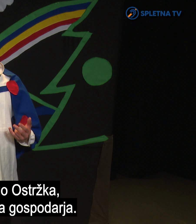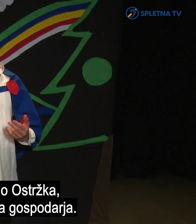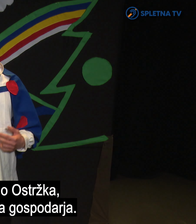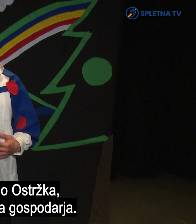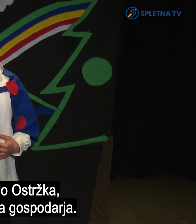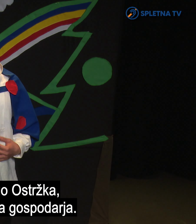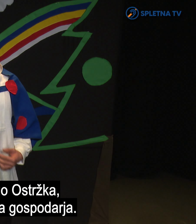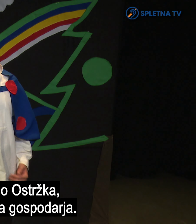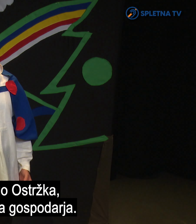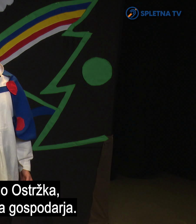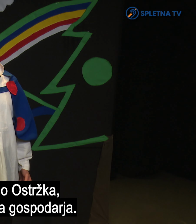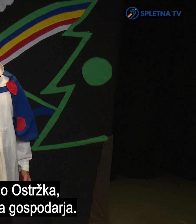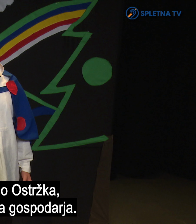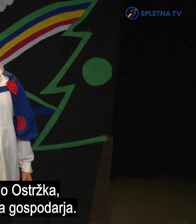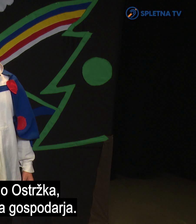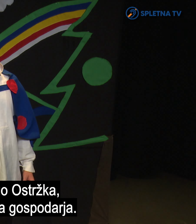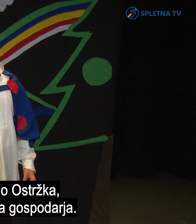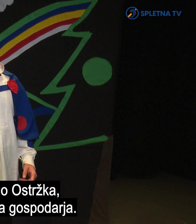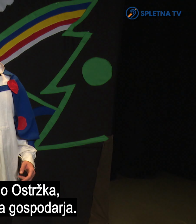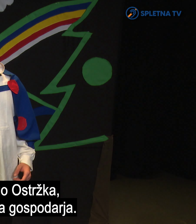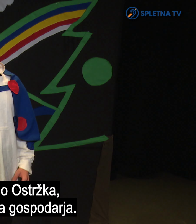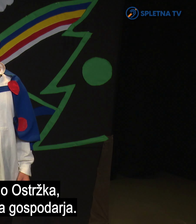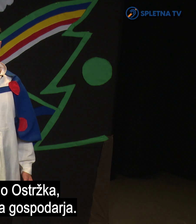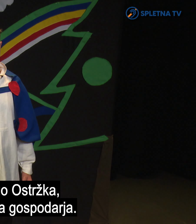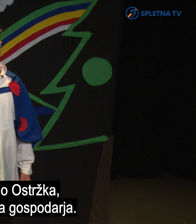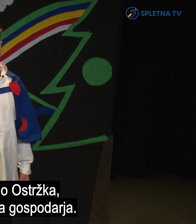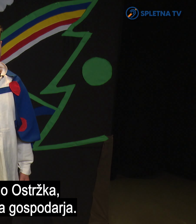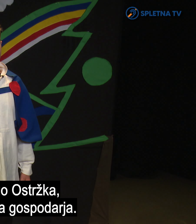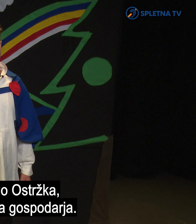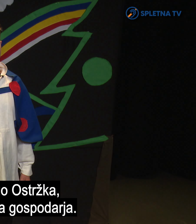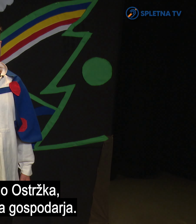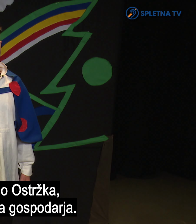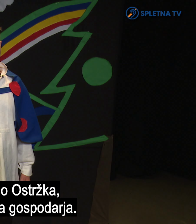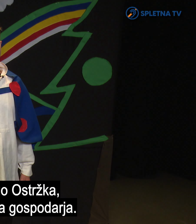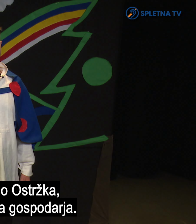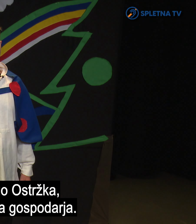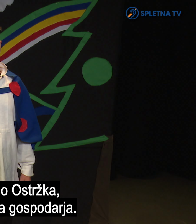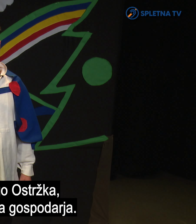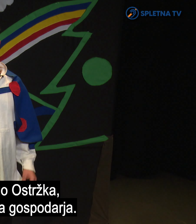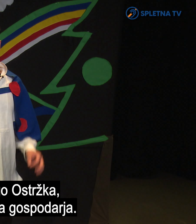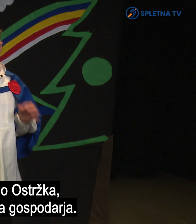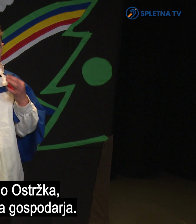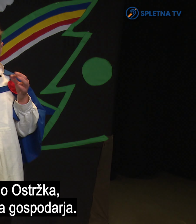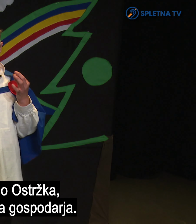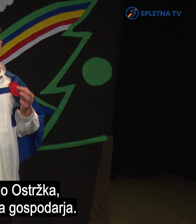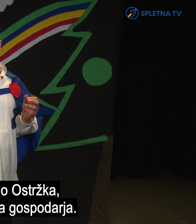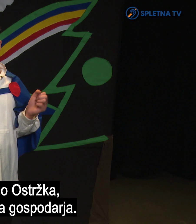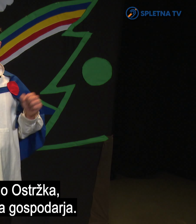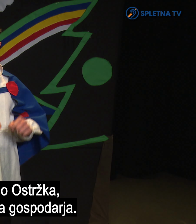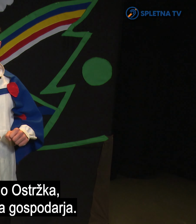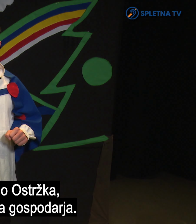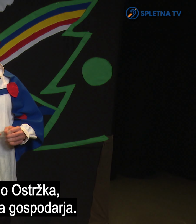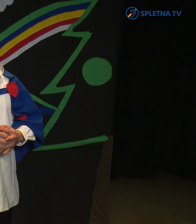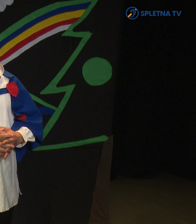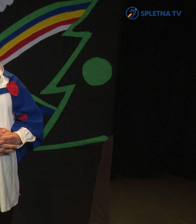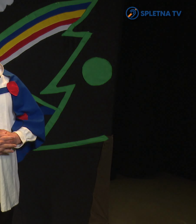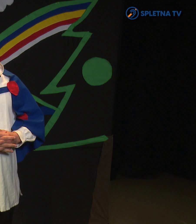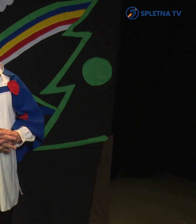Danes sem bil ostržek, kekec in mačji